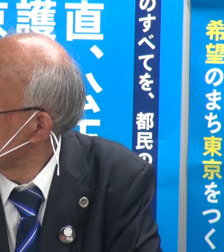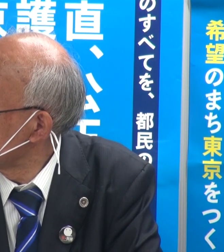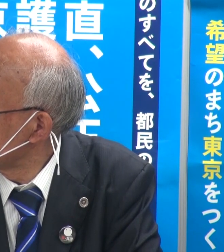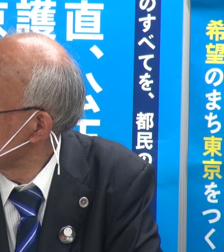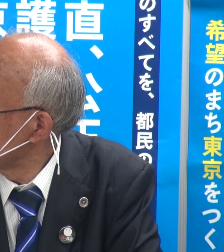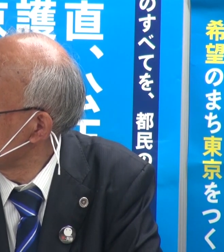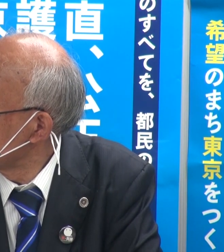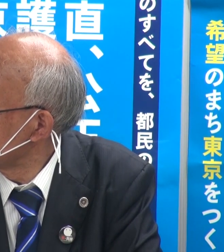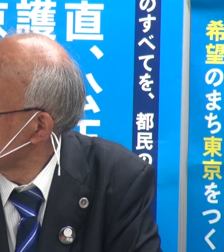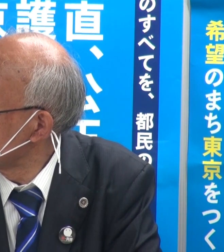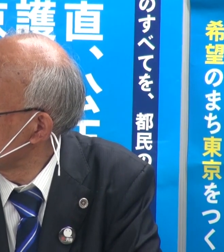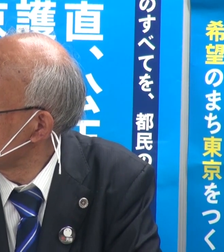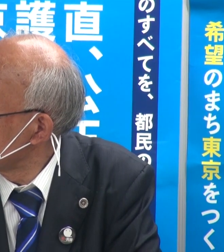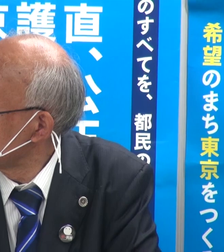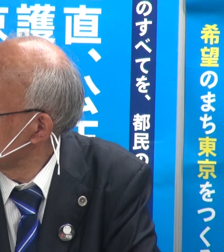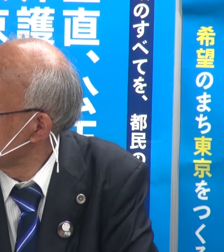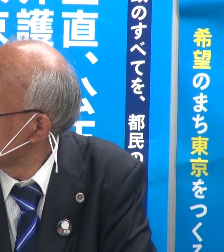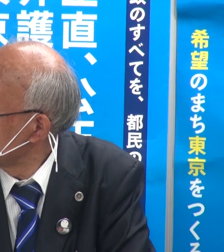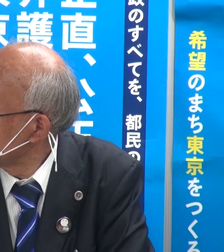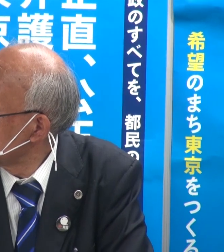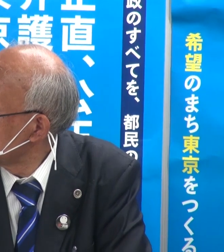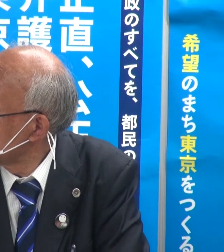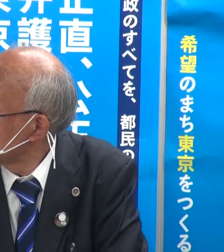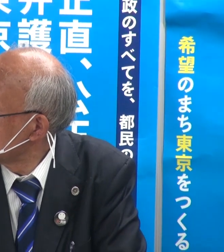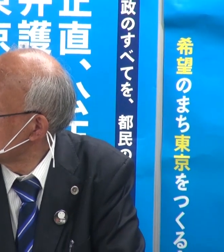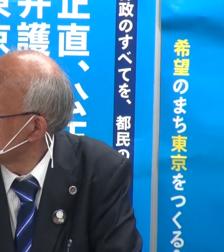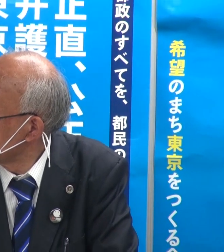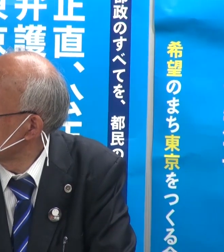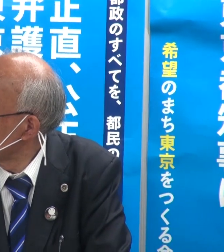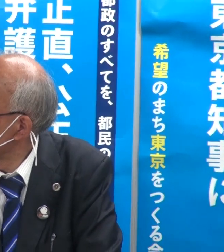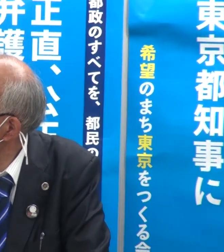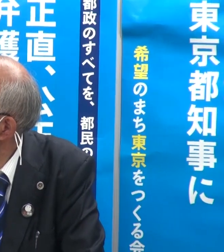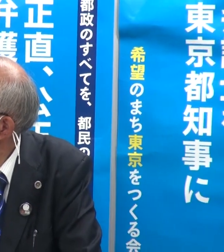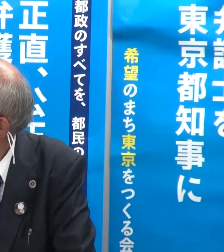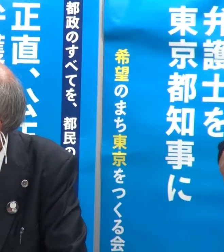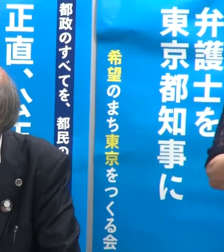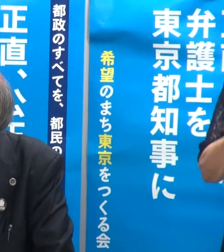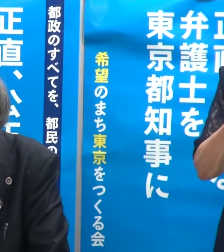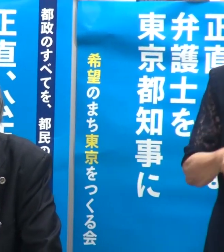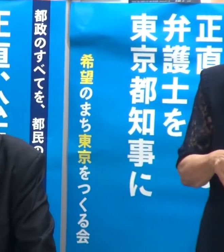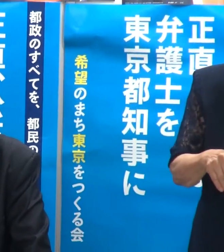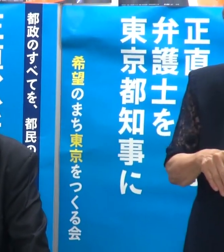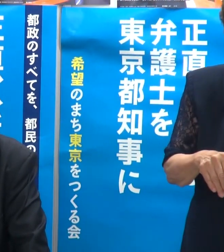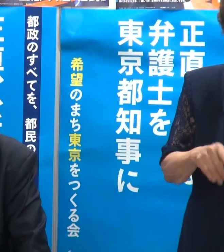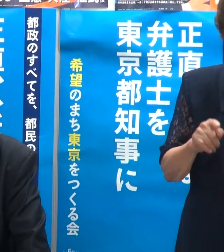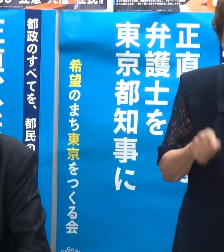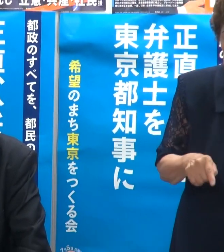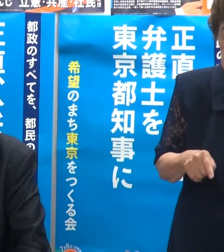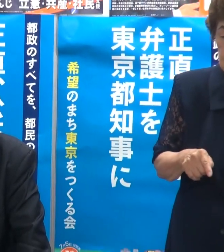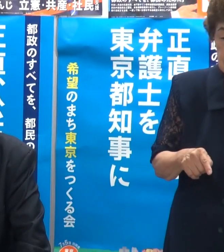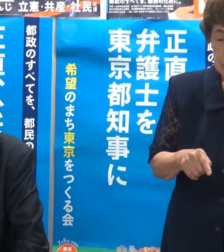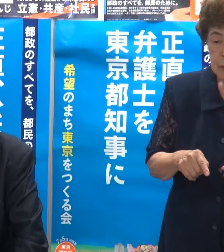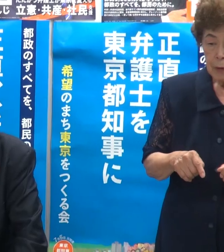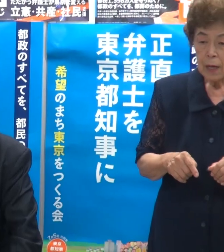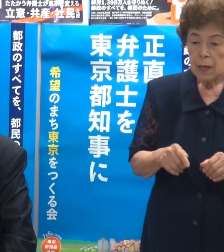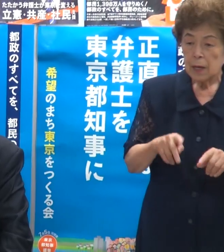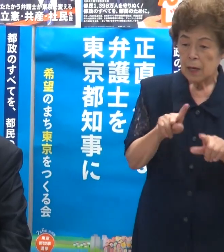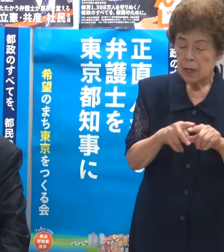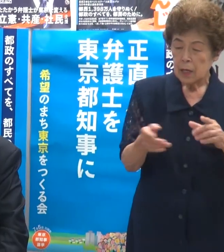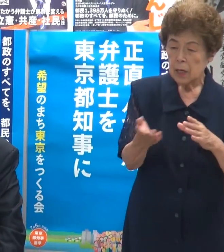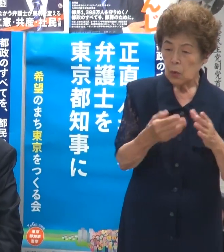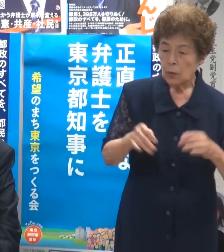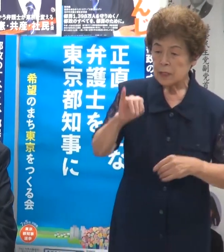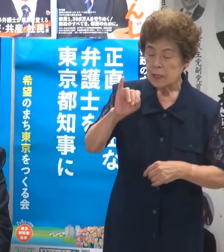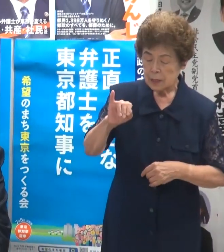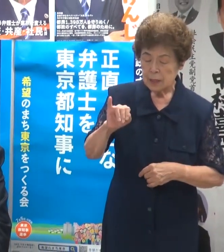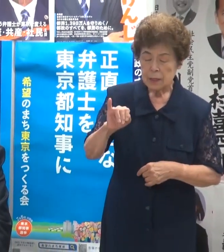を聞くのは失礼なのかもしれないんですけど、今回の選挙戦でですね、現職の小池さんは、先ほどもあったように、徹